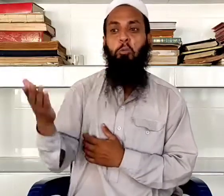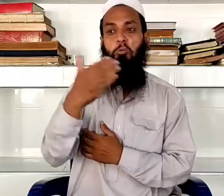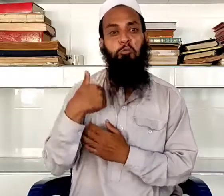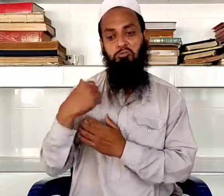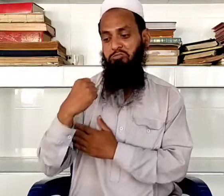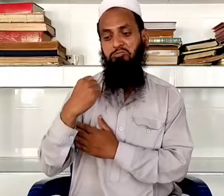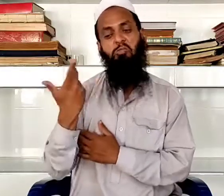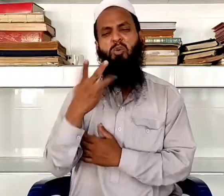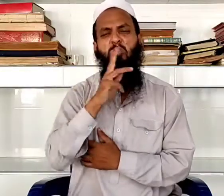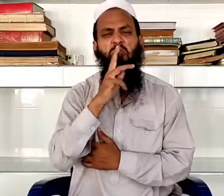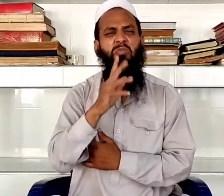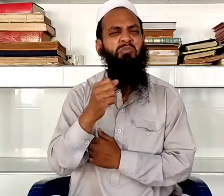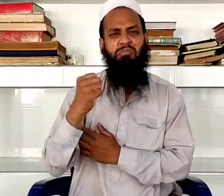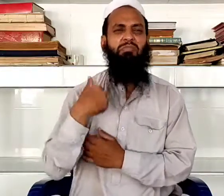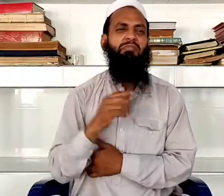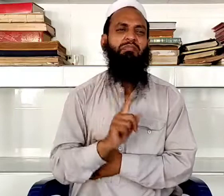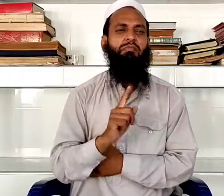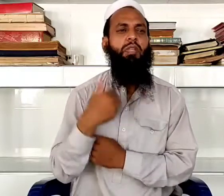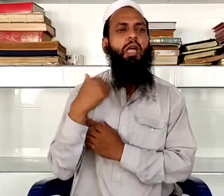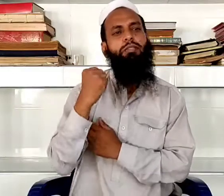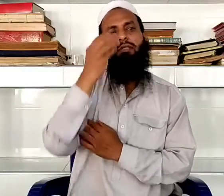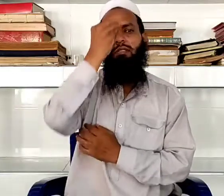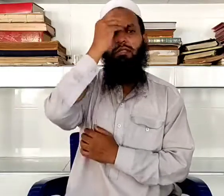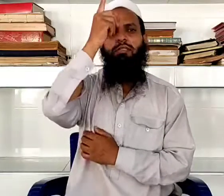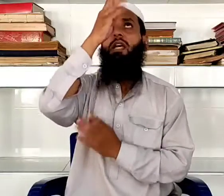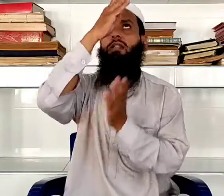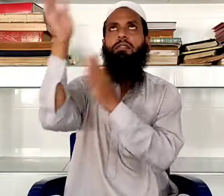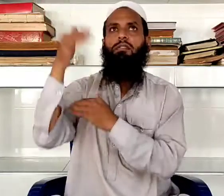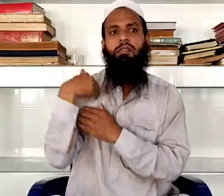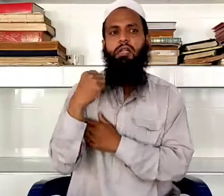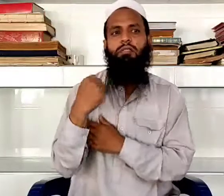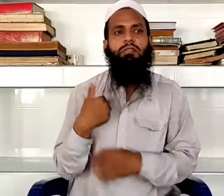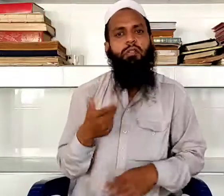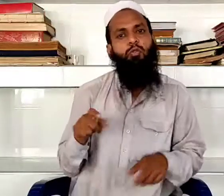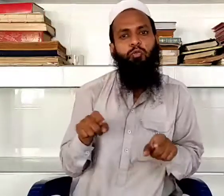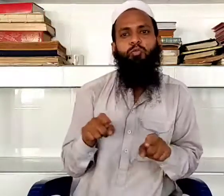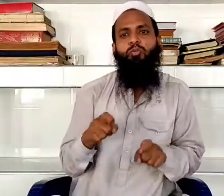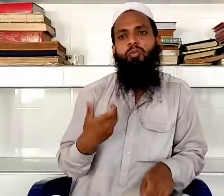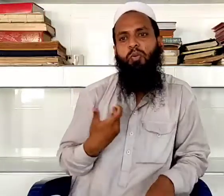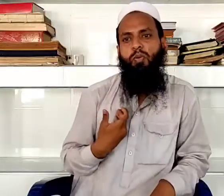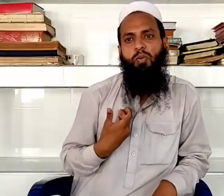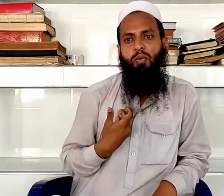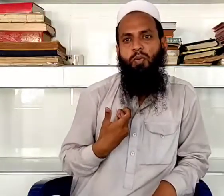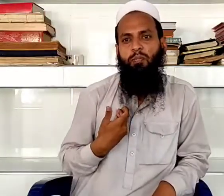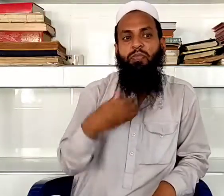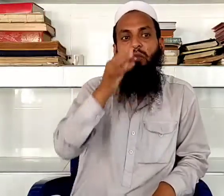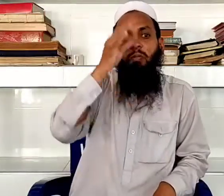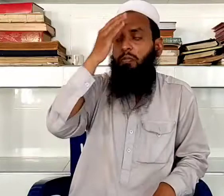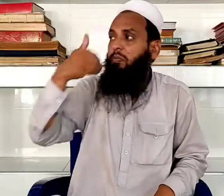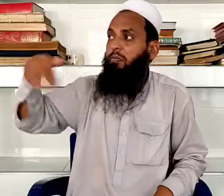ਅੱਲਾਹੁ ਤਾਲਾ ਅਨਹੋ ਦੇ ਨਾਲ ਸ਼ਹੀਦ ਹੋਏ ਨੇ। ਔਰ ਇੱਕ ਬੇਟੇ ਦਾ ਨਾਮ ਯਹਿਯਾ ਬਿਨ ਅਲੀ ਹੈ, ਔਰ ਇੱਕ ਬੇਟੇ ਦਾ ਨਾਮ ਆਉਨ ਬਿਨ ਅਲੀ ਹੈ,